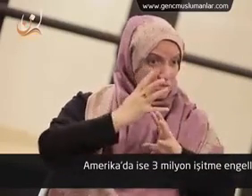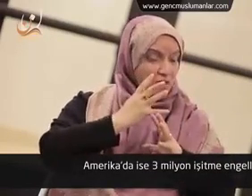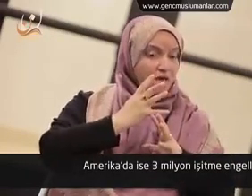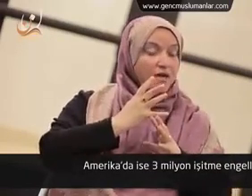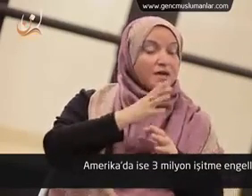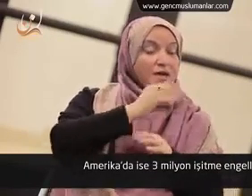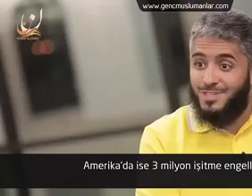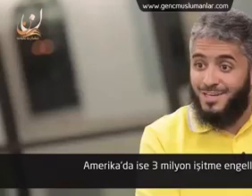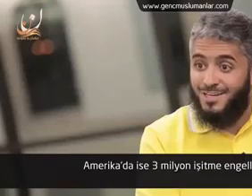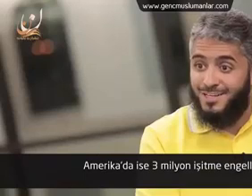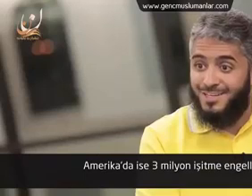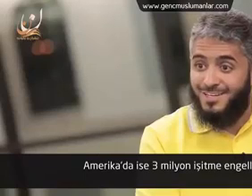ما شاء الله.